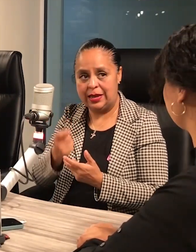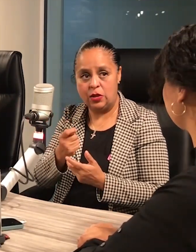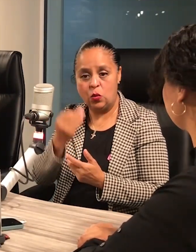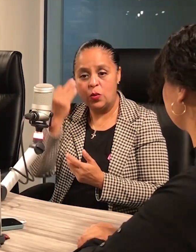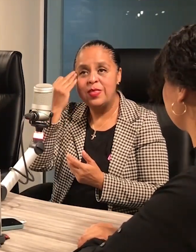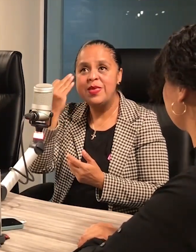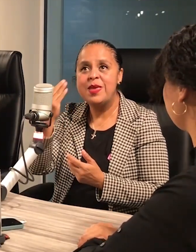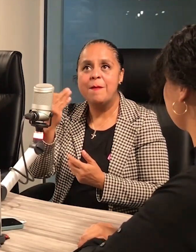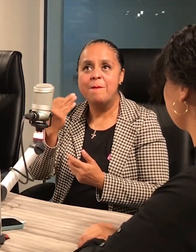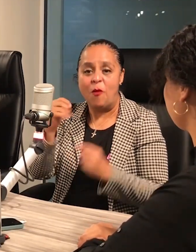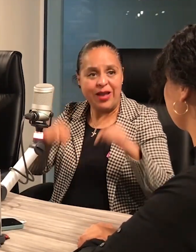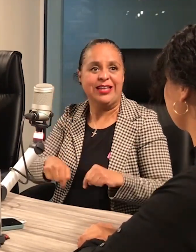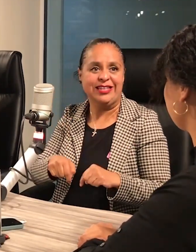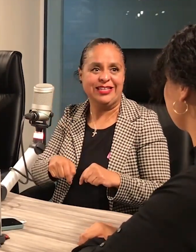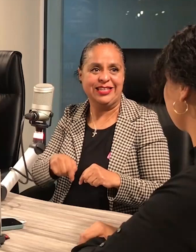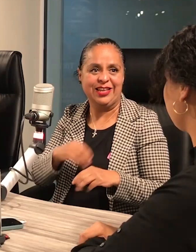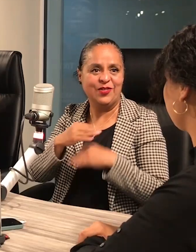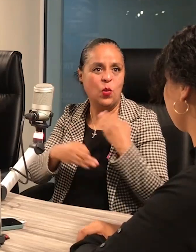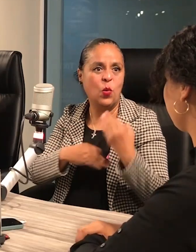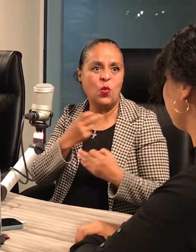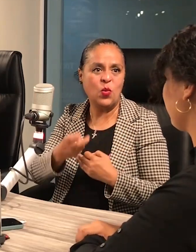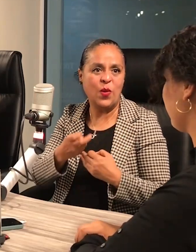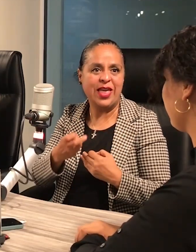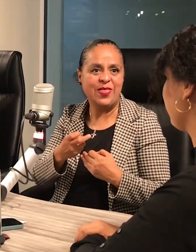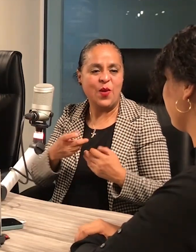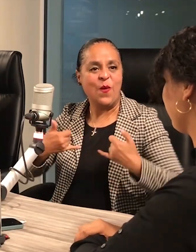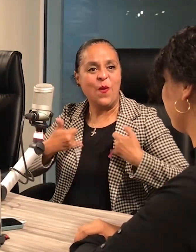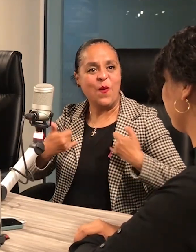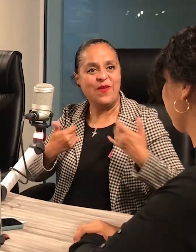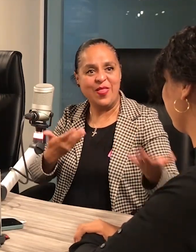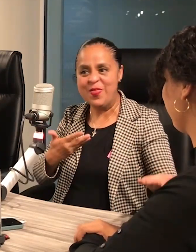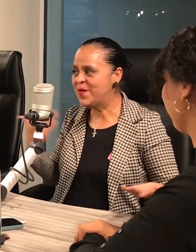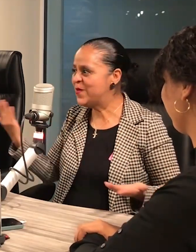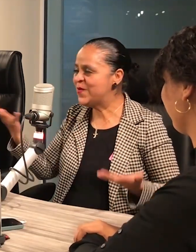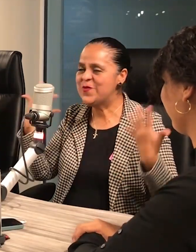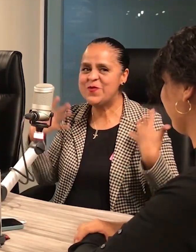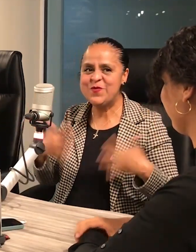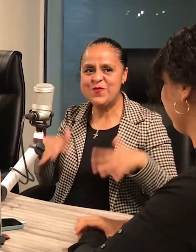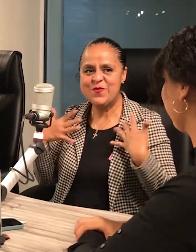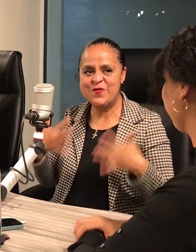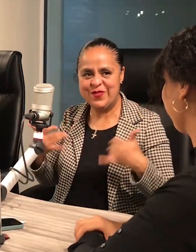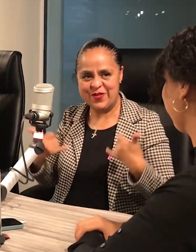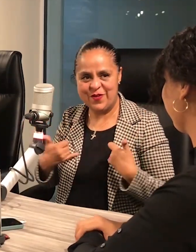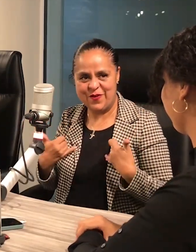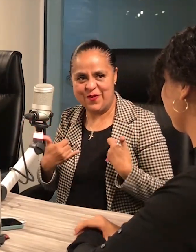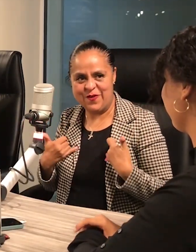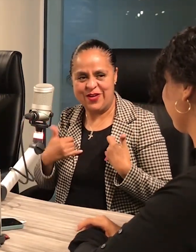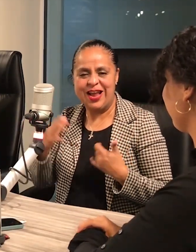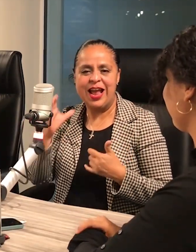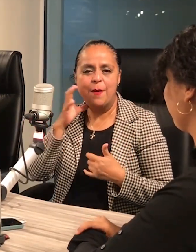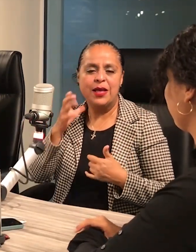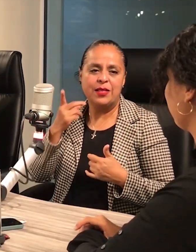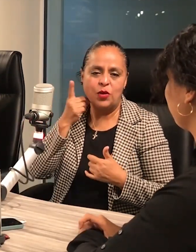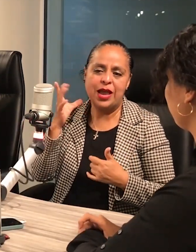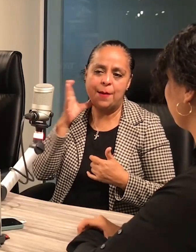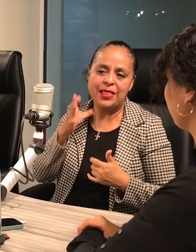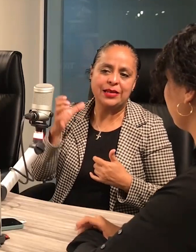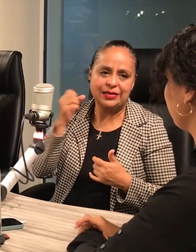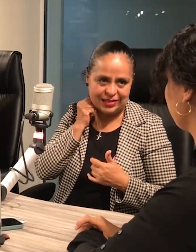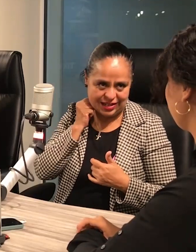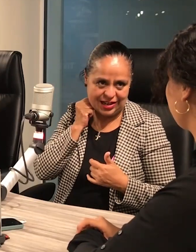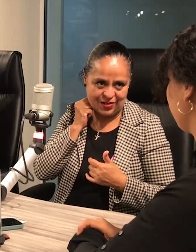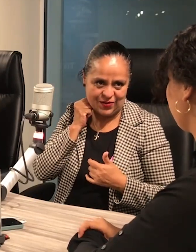momento idóneo con toda esta explosión de juventud que hay últimamente, tanto en la Cámara de Senadores como en la